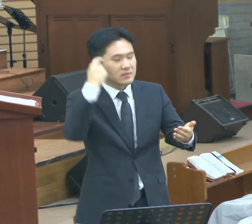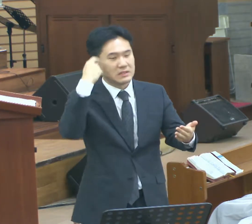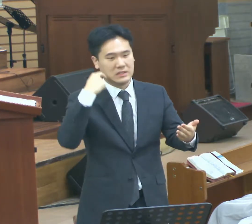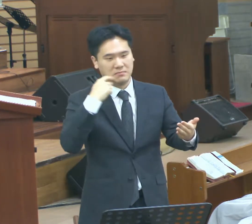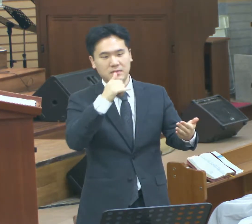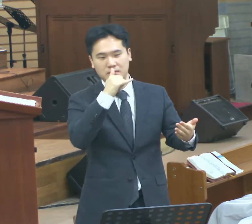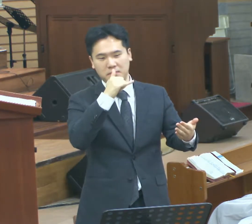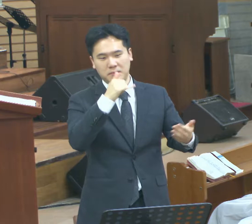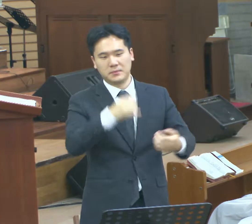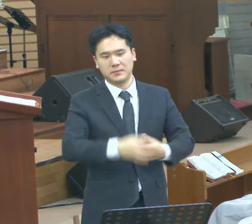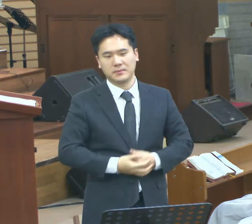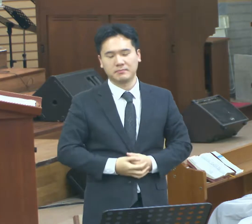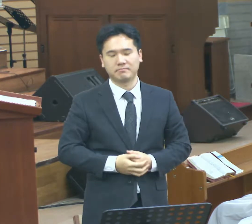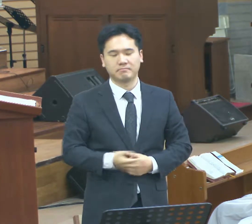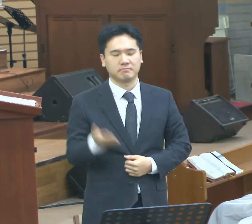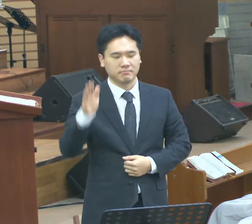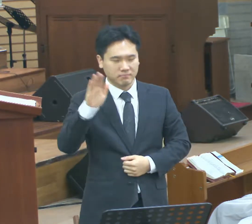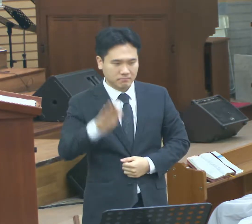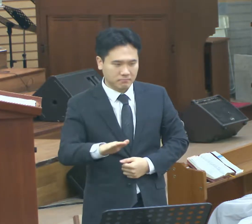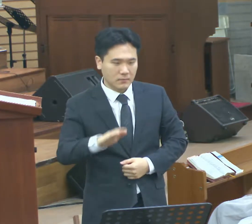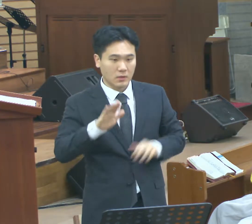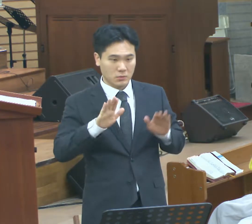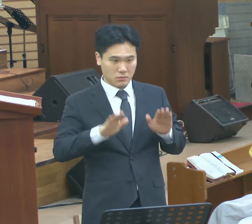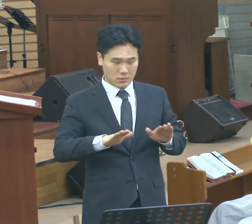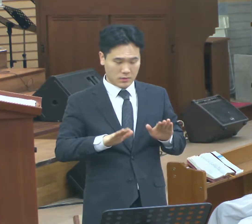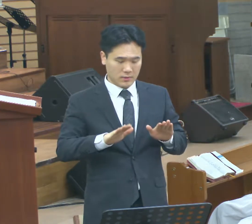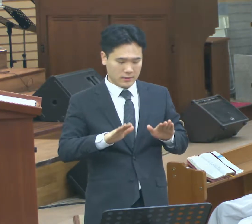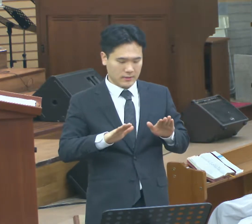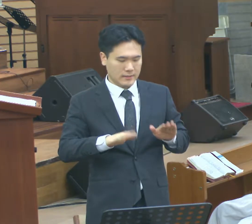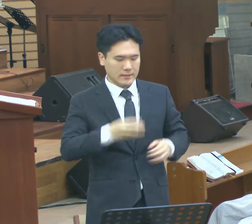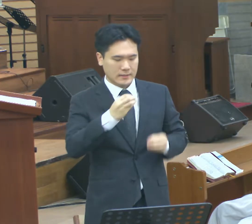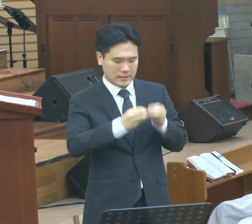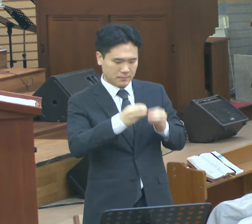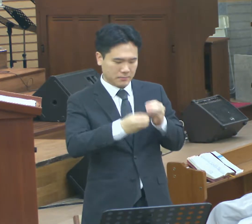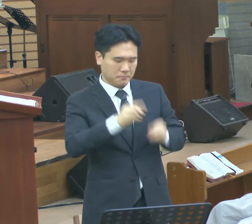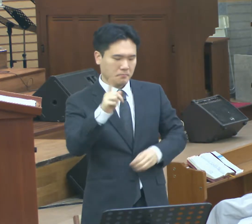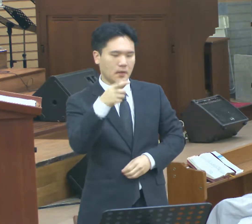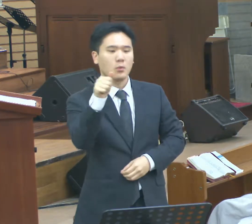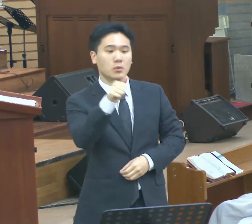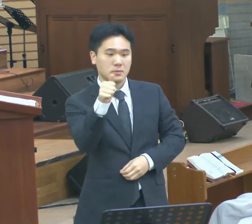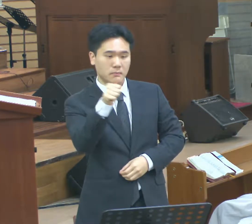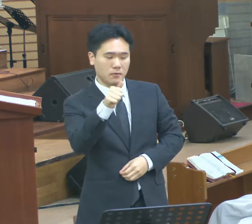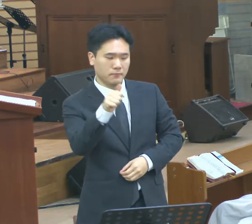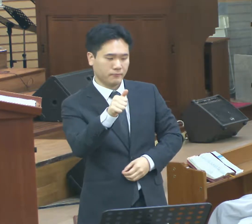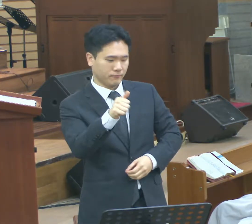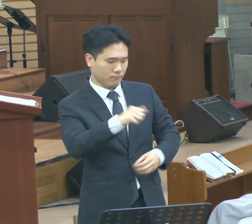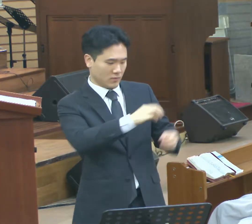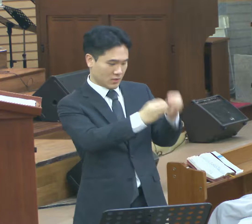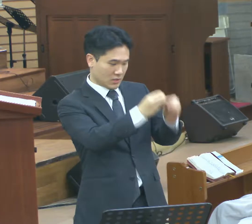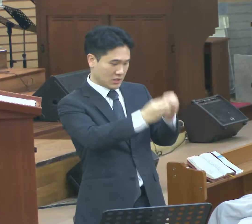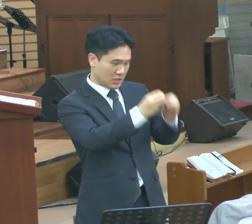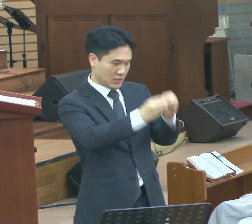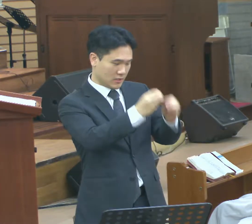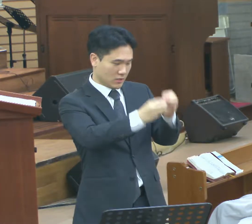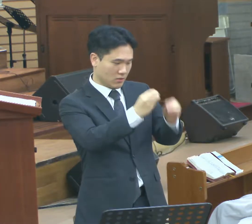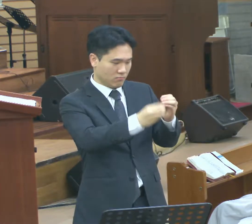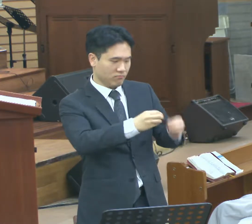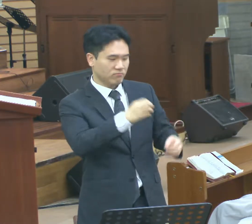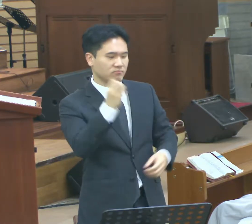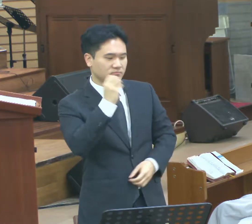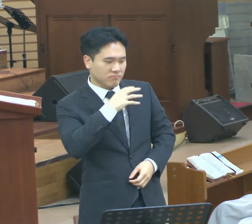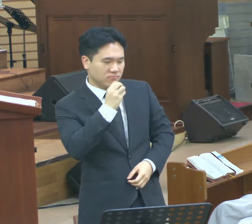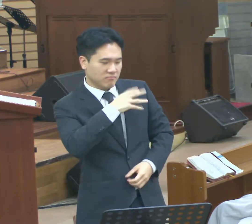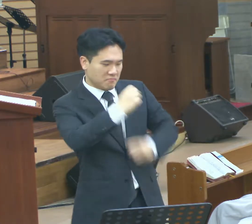합니다. 그러나 오늘날 시편 150편의 시들이 아무렇게나 그냥 여기저기